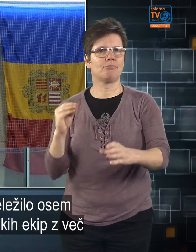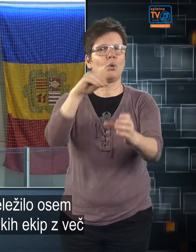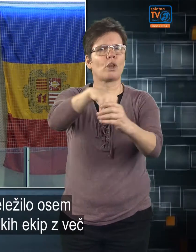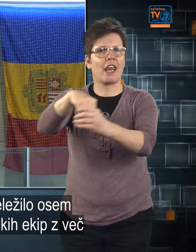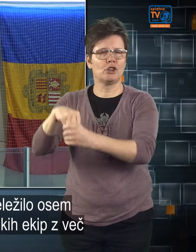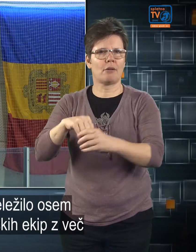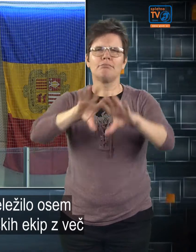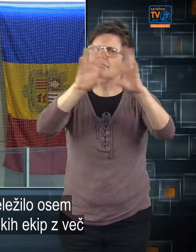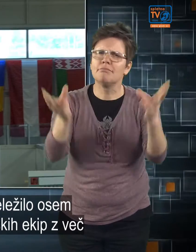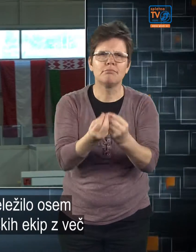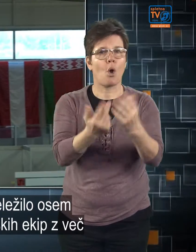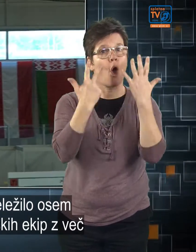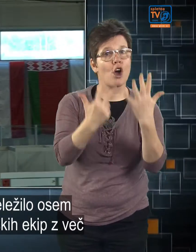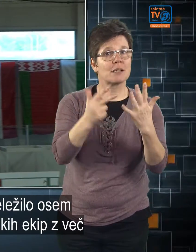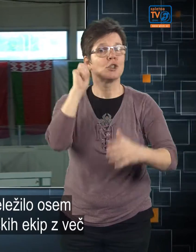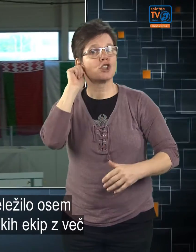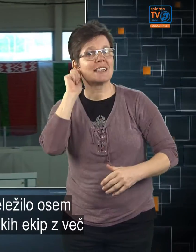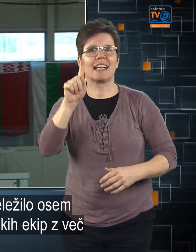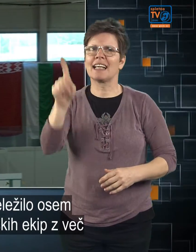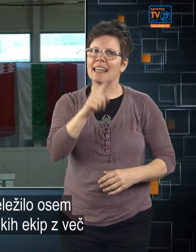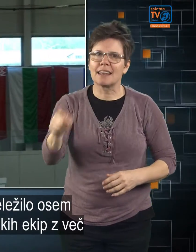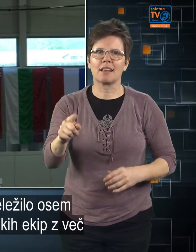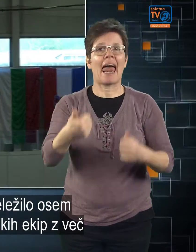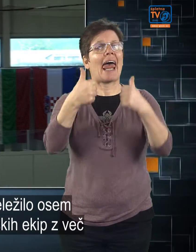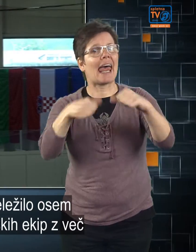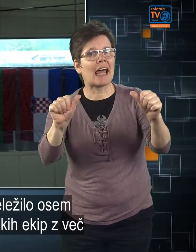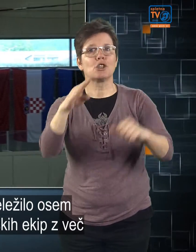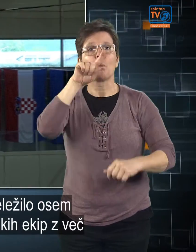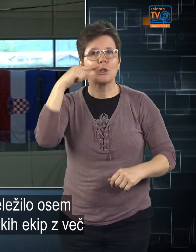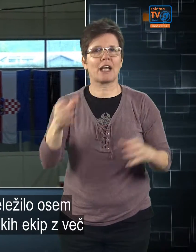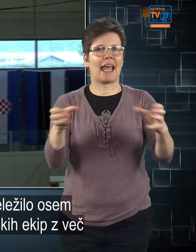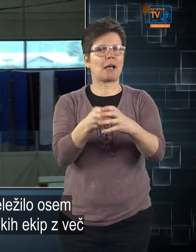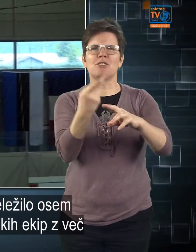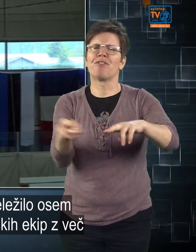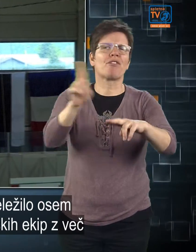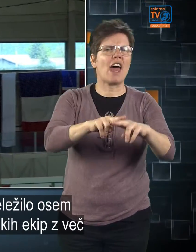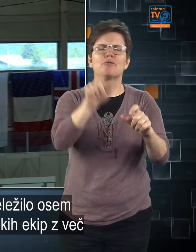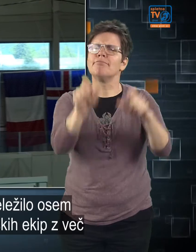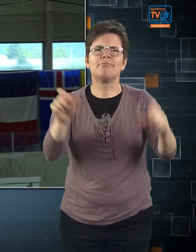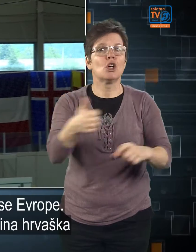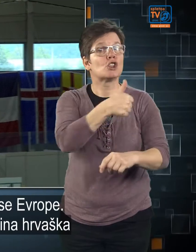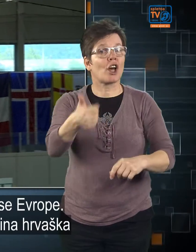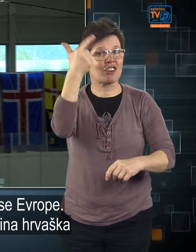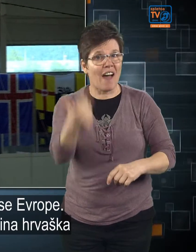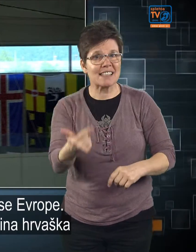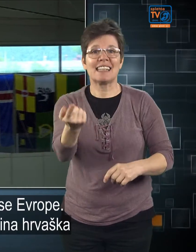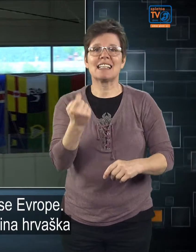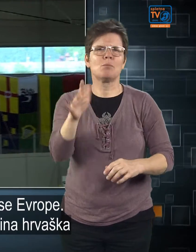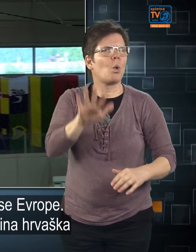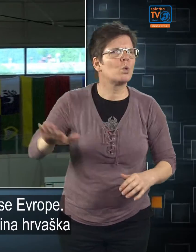Prvenstva se je udeležilo 8 ženskih in 11 moških ekip z več kot 120 igralci iz vse